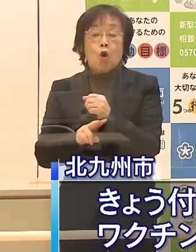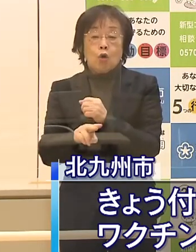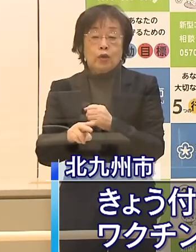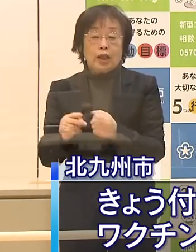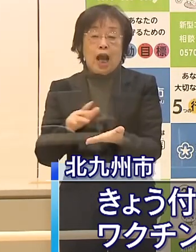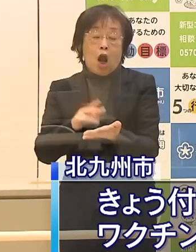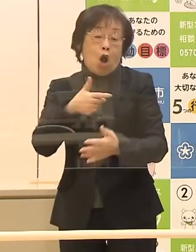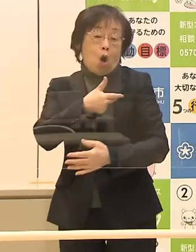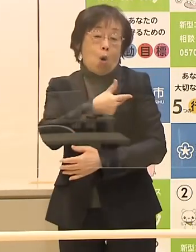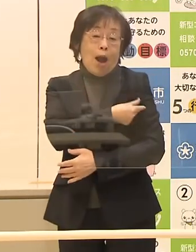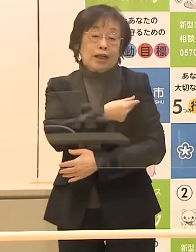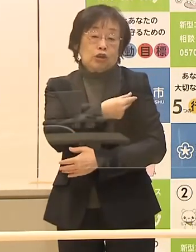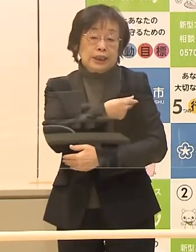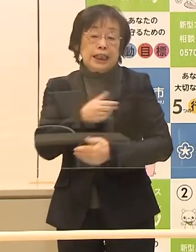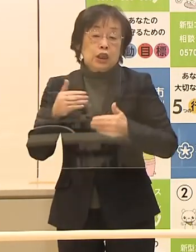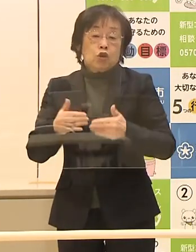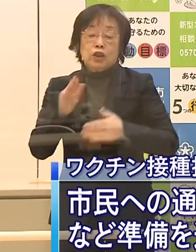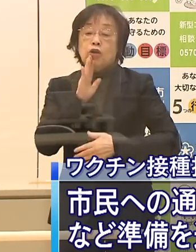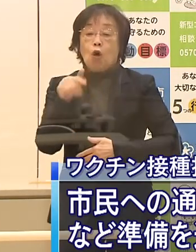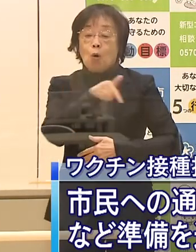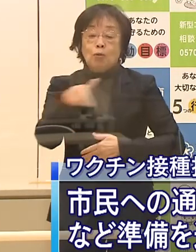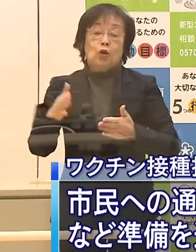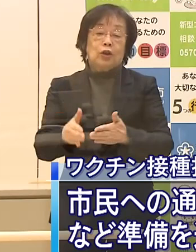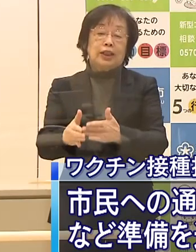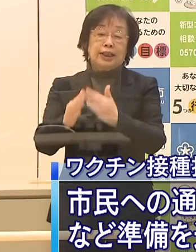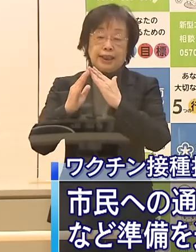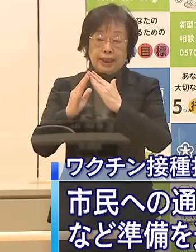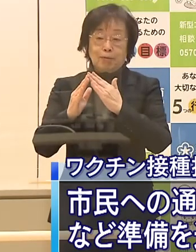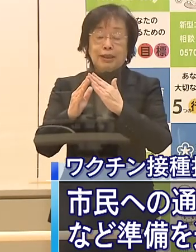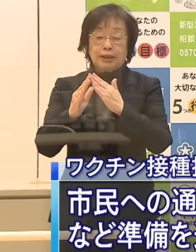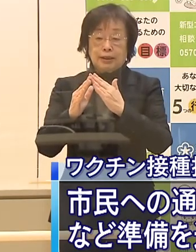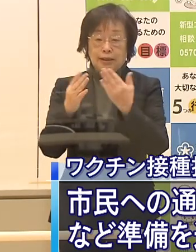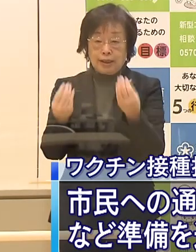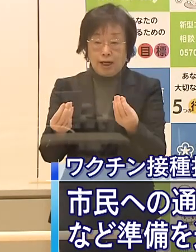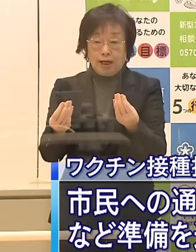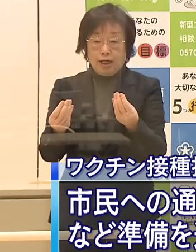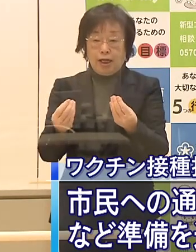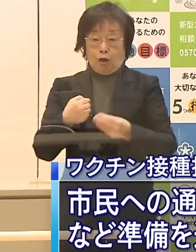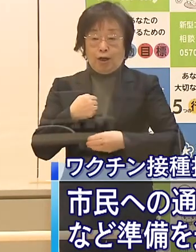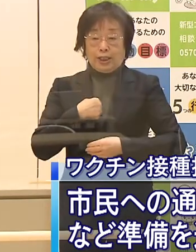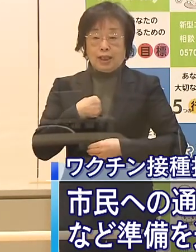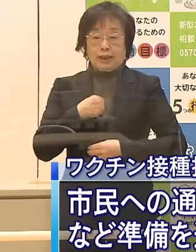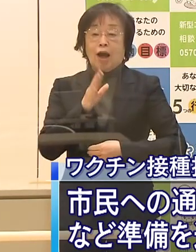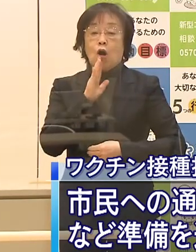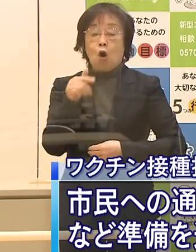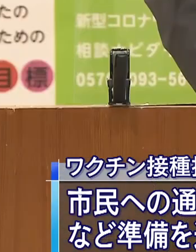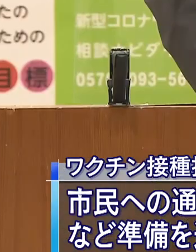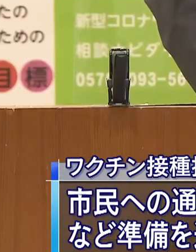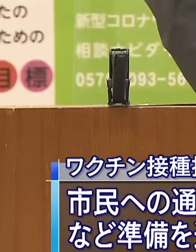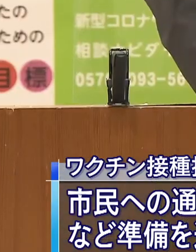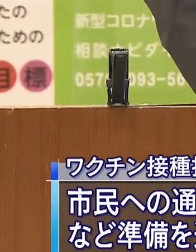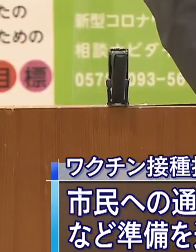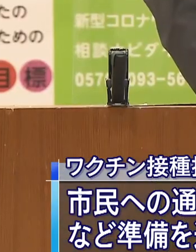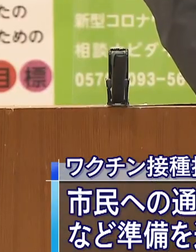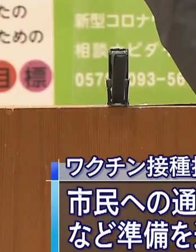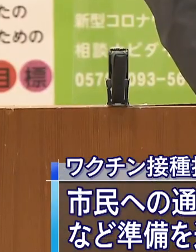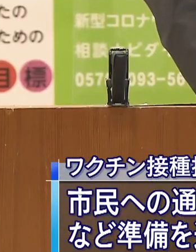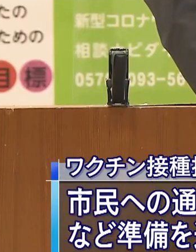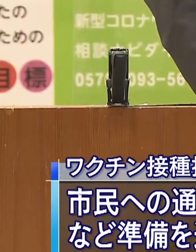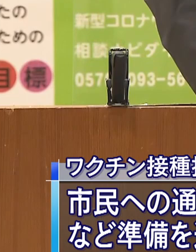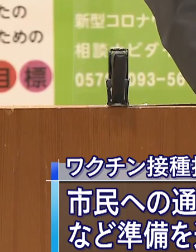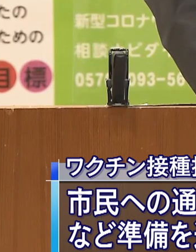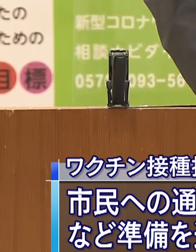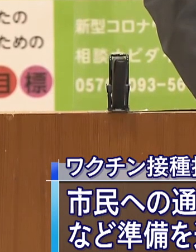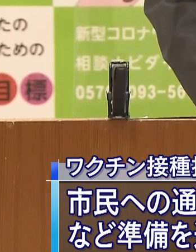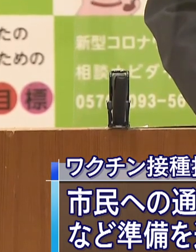ると発表しました。市民への通知や接種券の配布、それに手続きに関する相談や集団接種の会